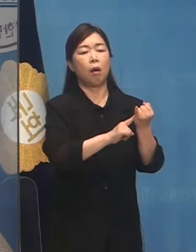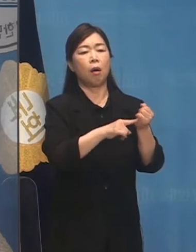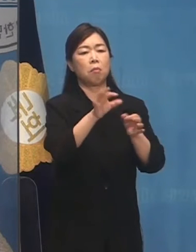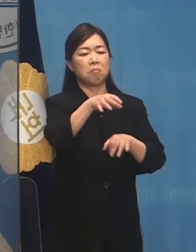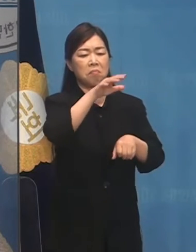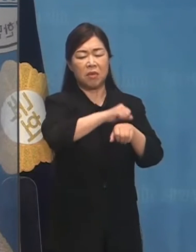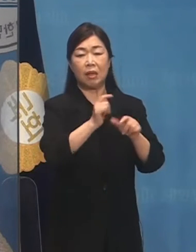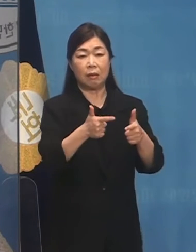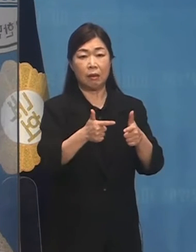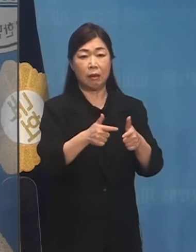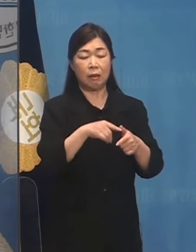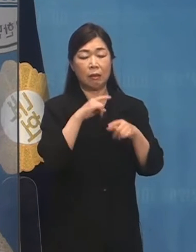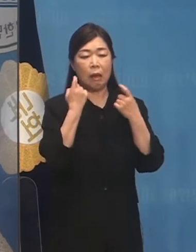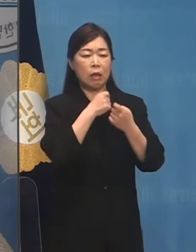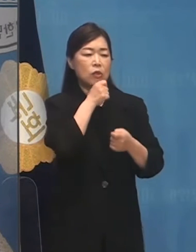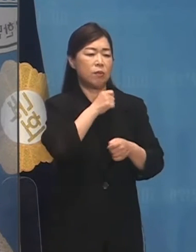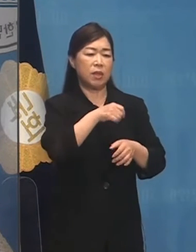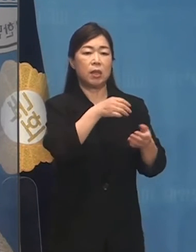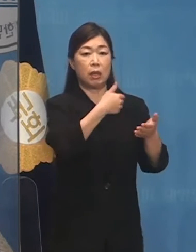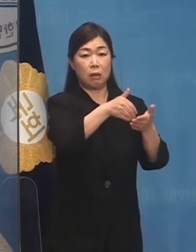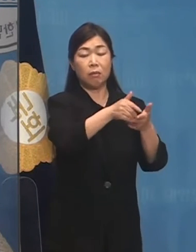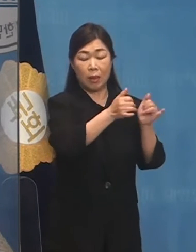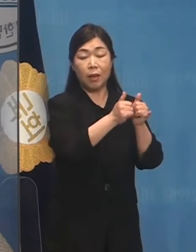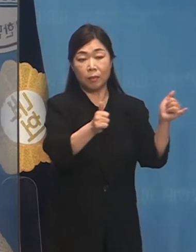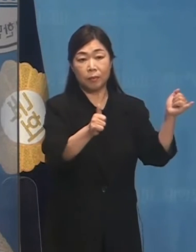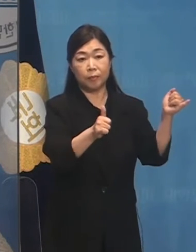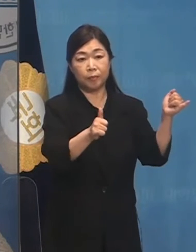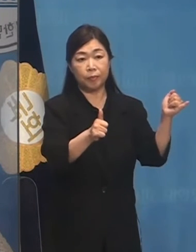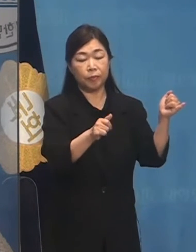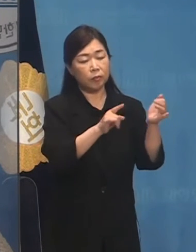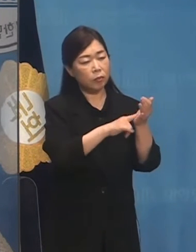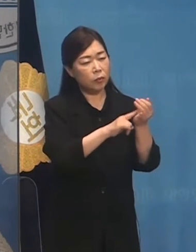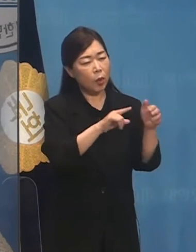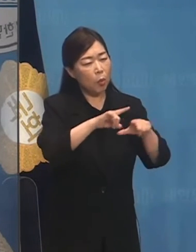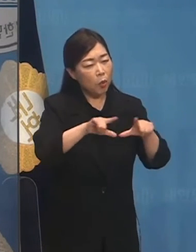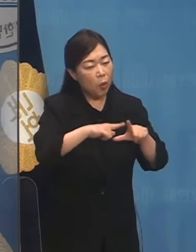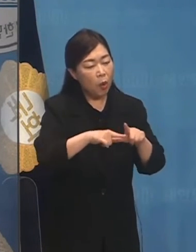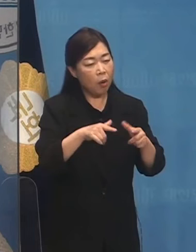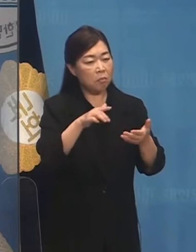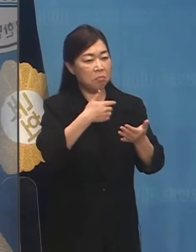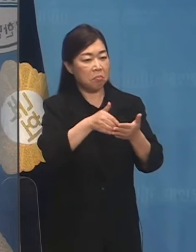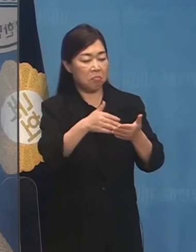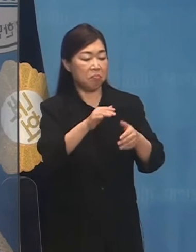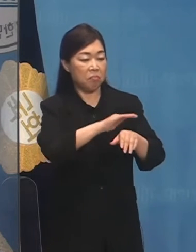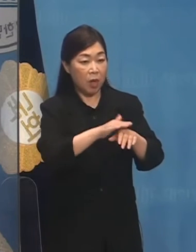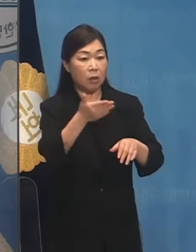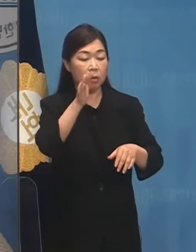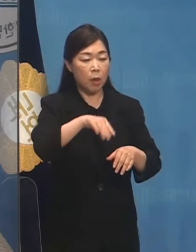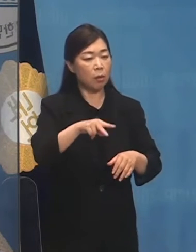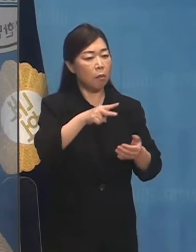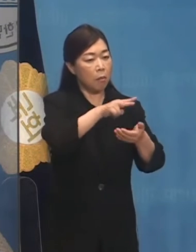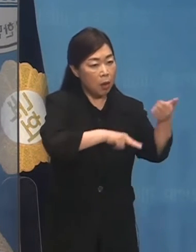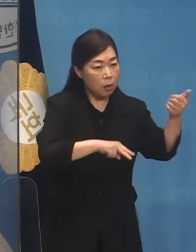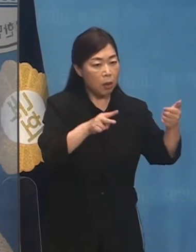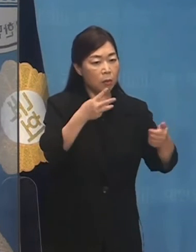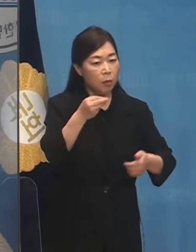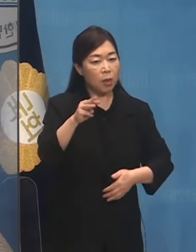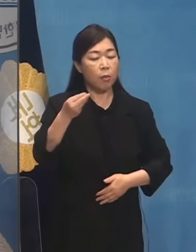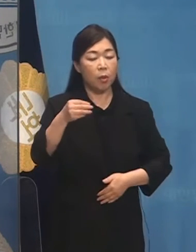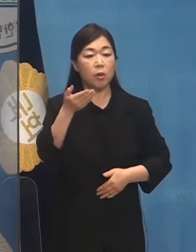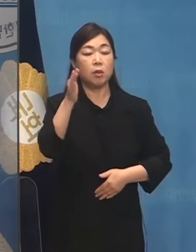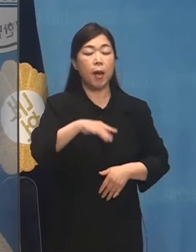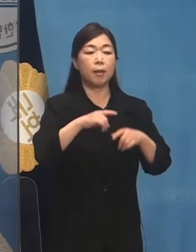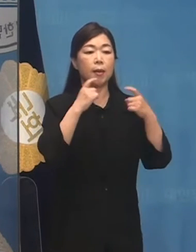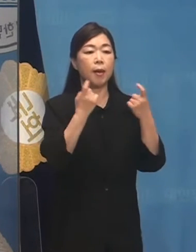저희가 미협에 확인해봐도 잘해야 할 200~300만 원 정도 받을 수밖에 없는 그런 그림들이